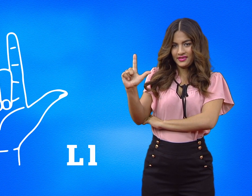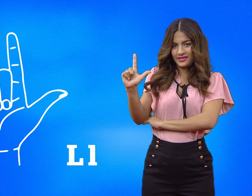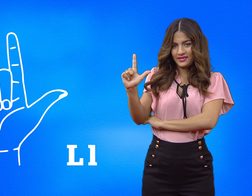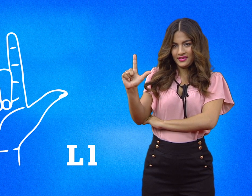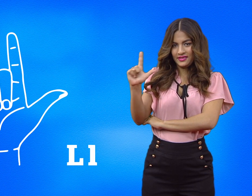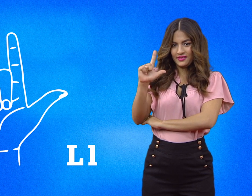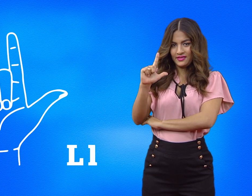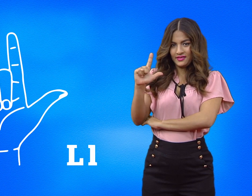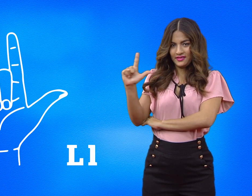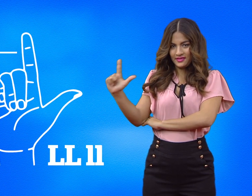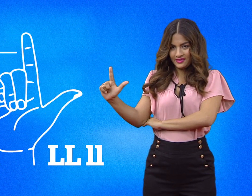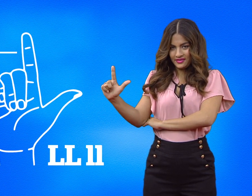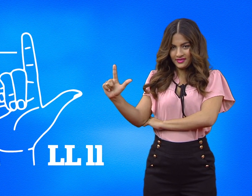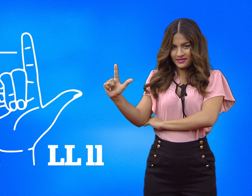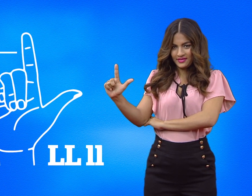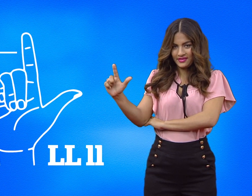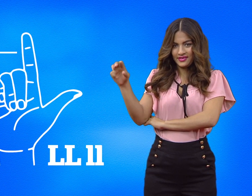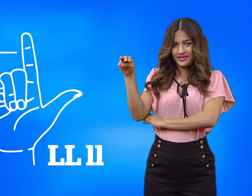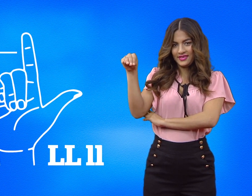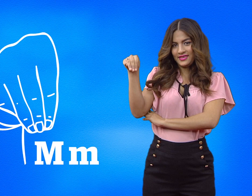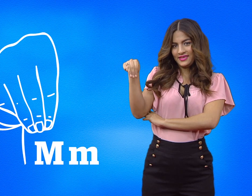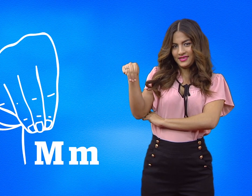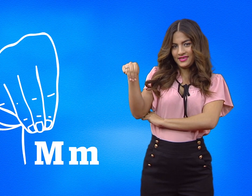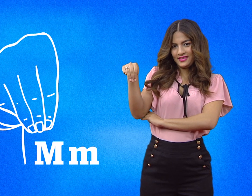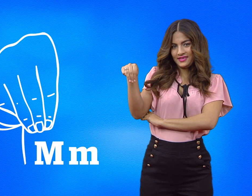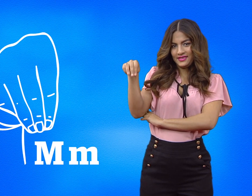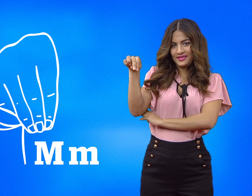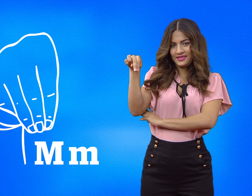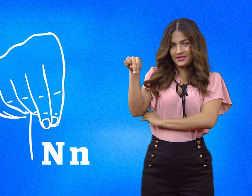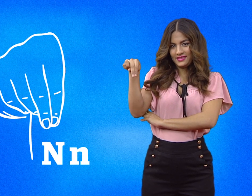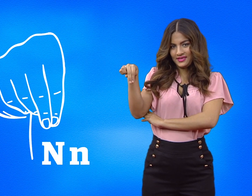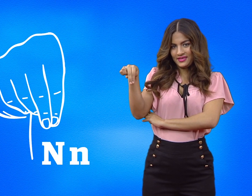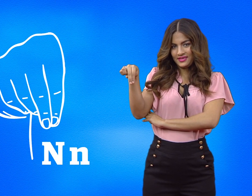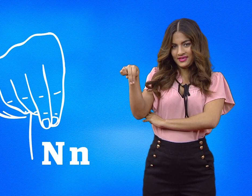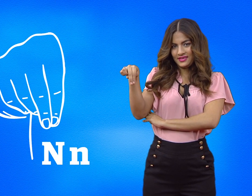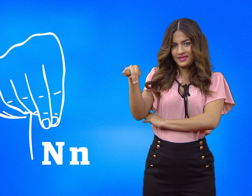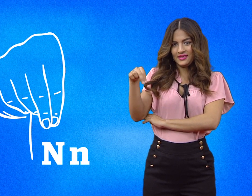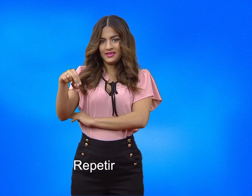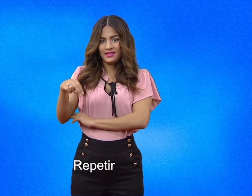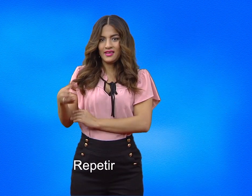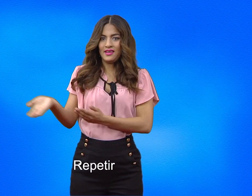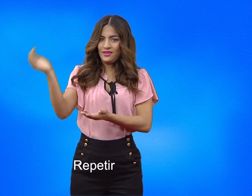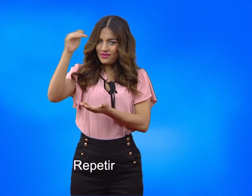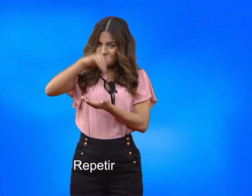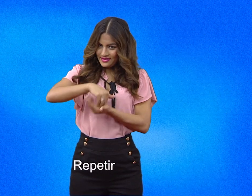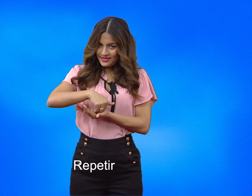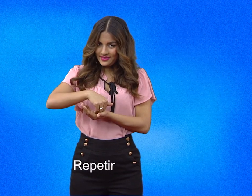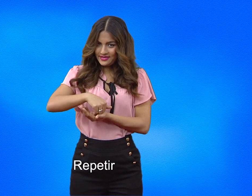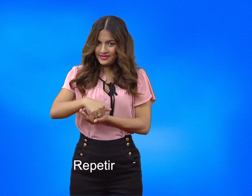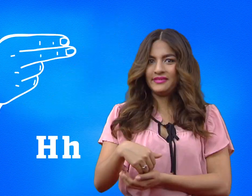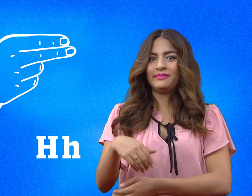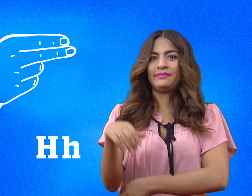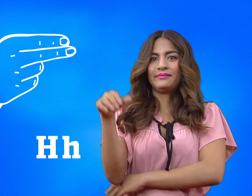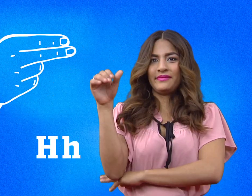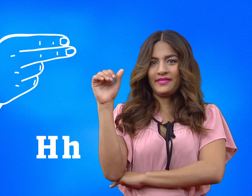L, L, M, N. Repetir.